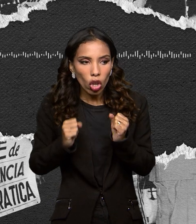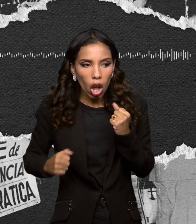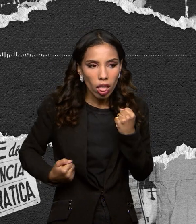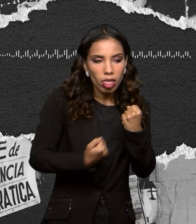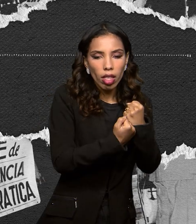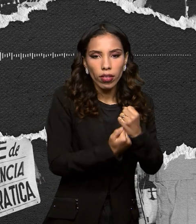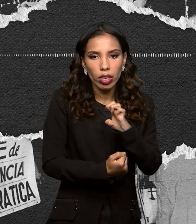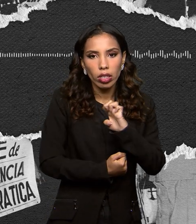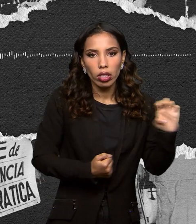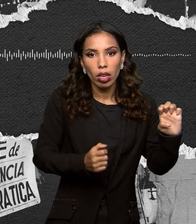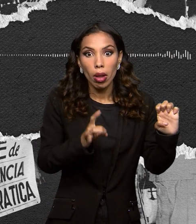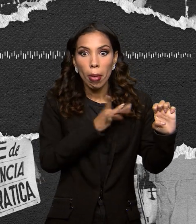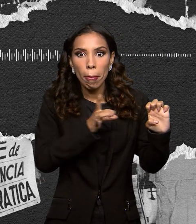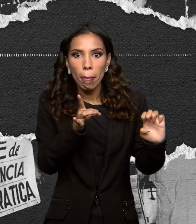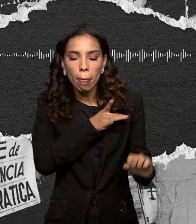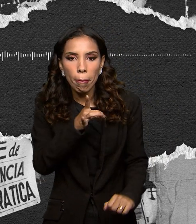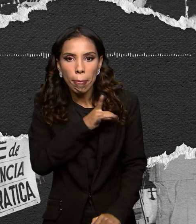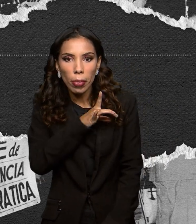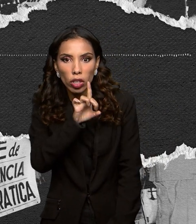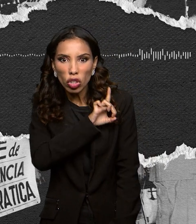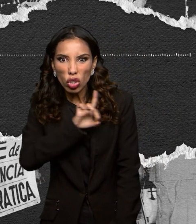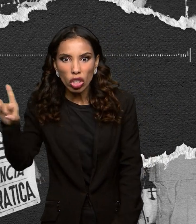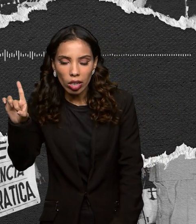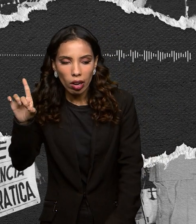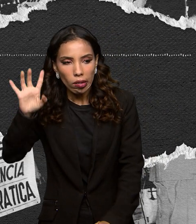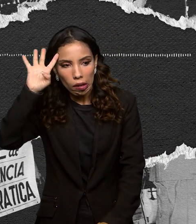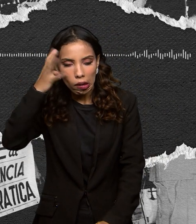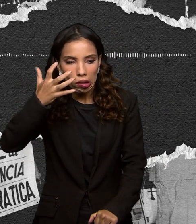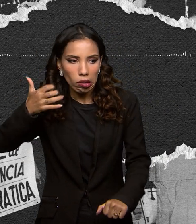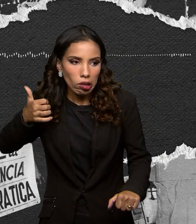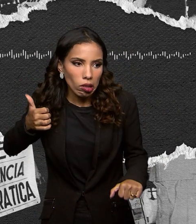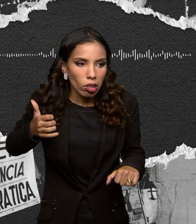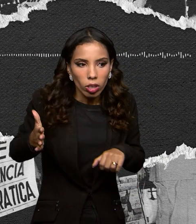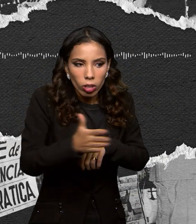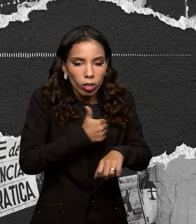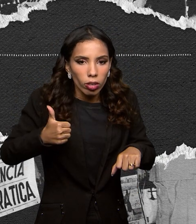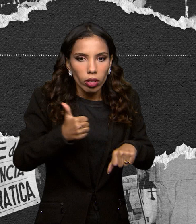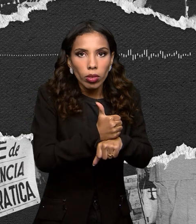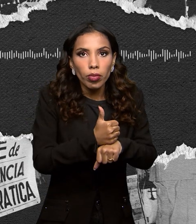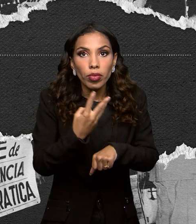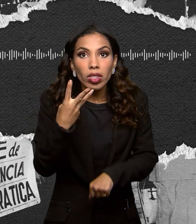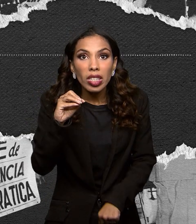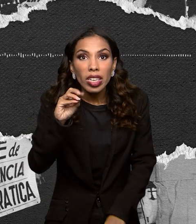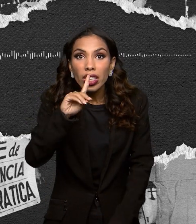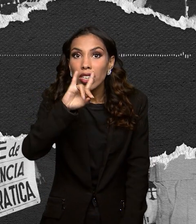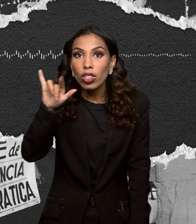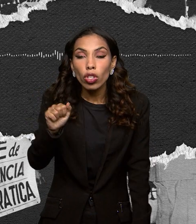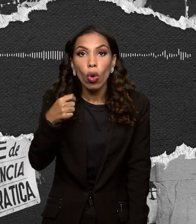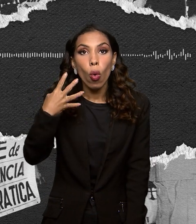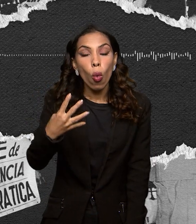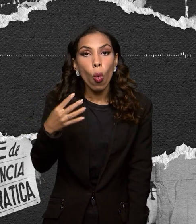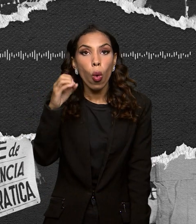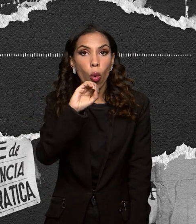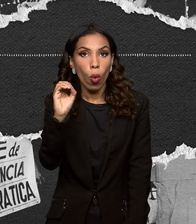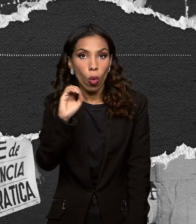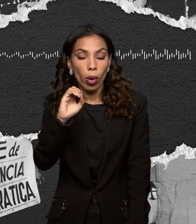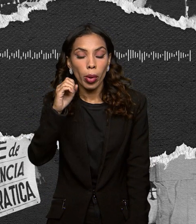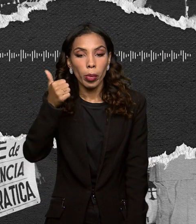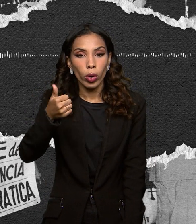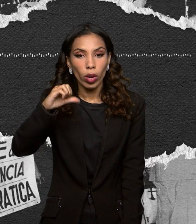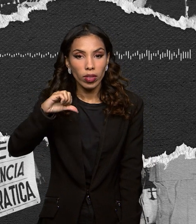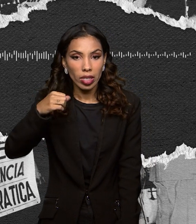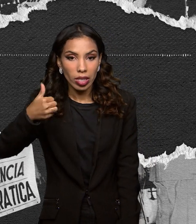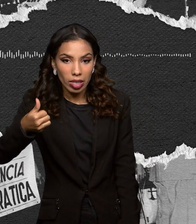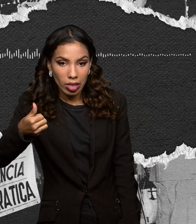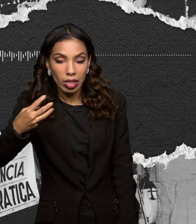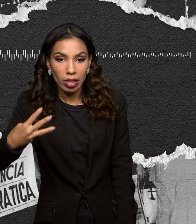somar aí uma tentativa desastrada de decretar estado de sítio por 30 dias. No dia 4 de outubro de 63,